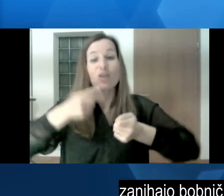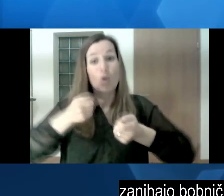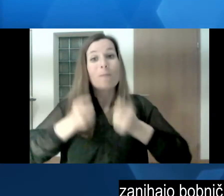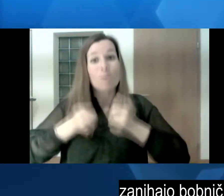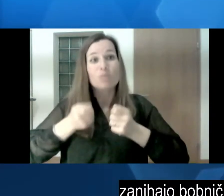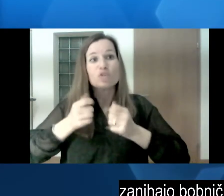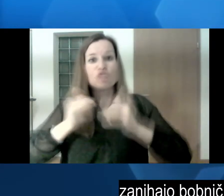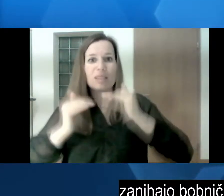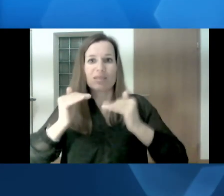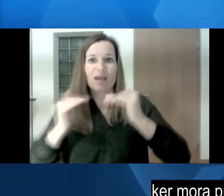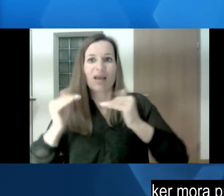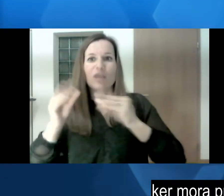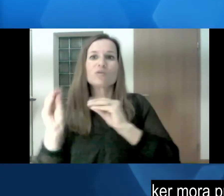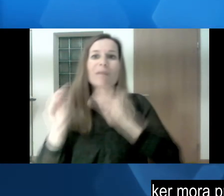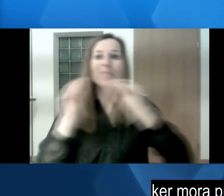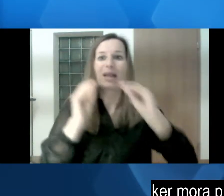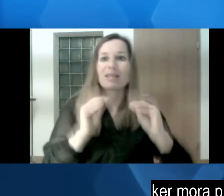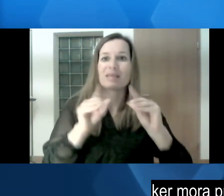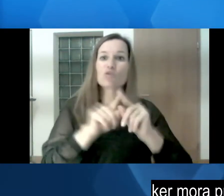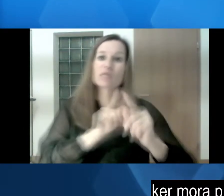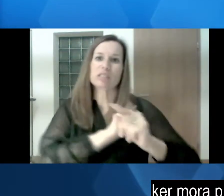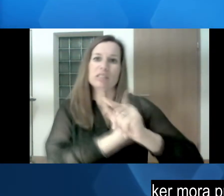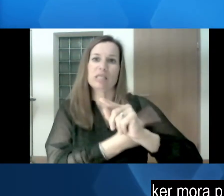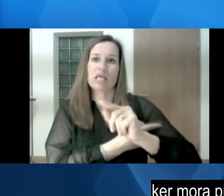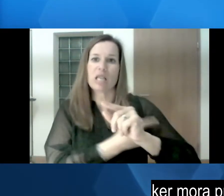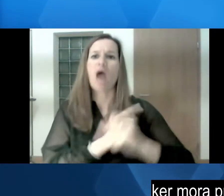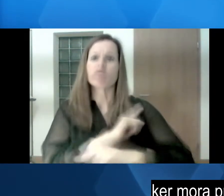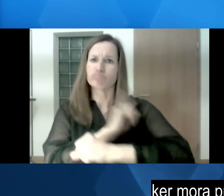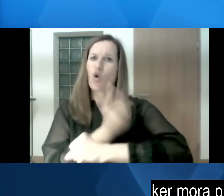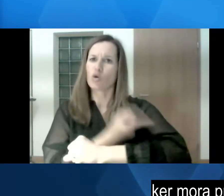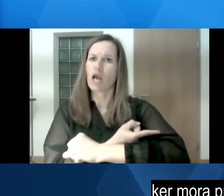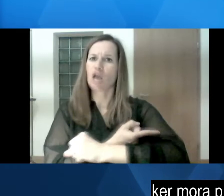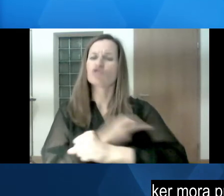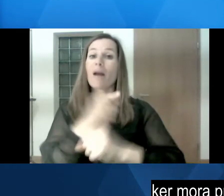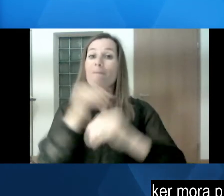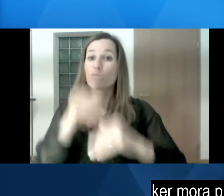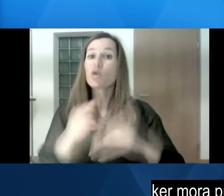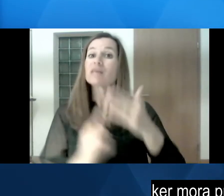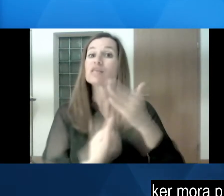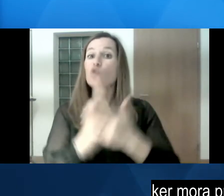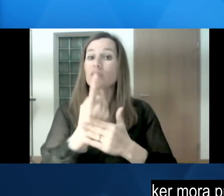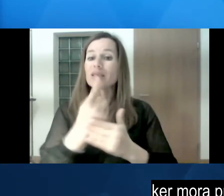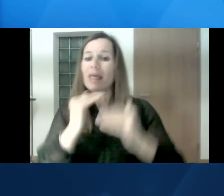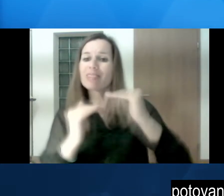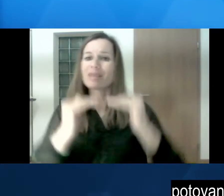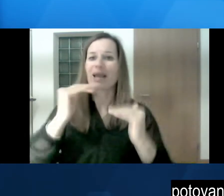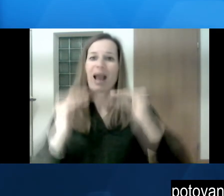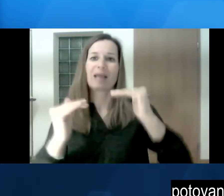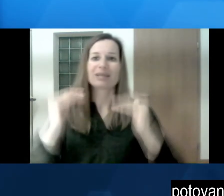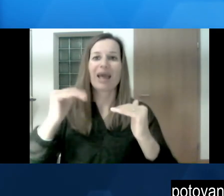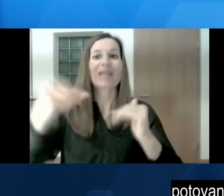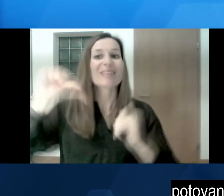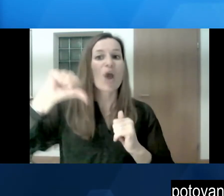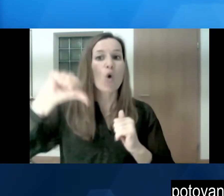tudi sila ojača, ker pride do zanihanja tekočine, se pravi, prej imamo